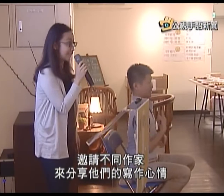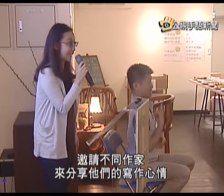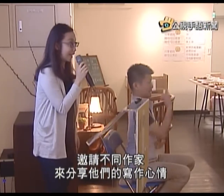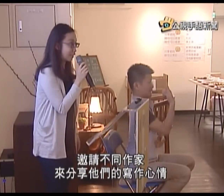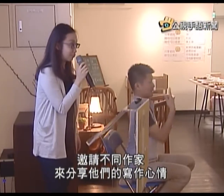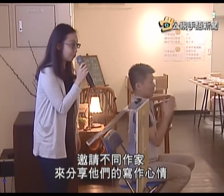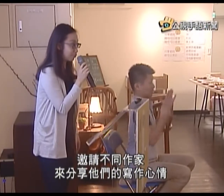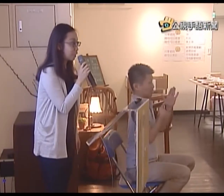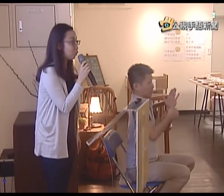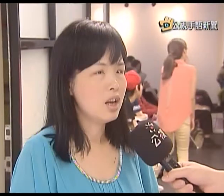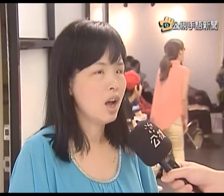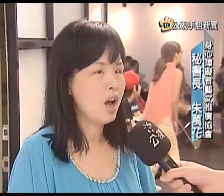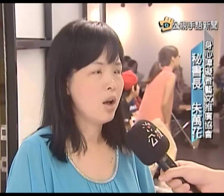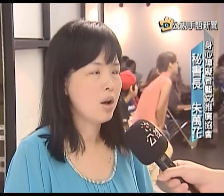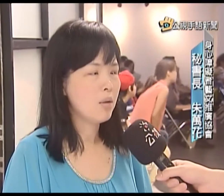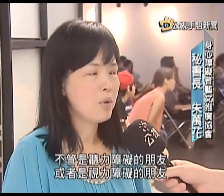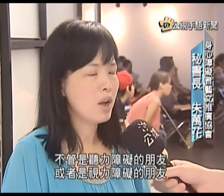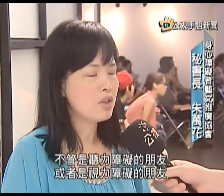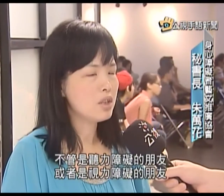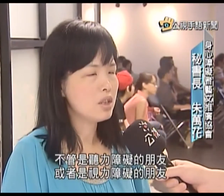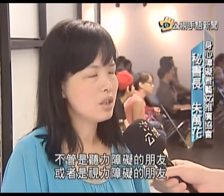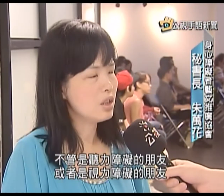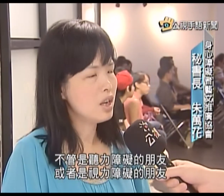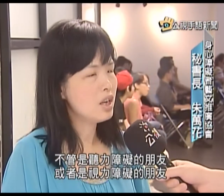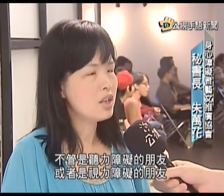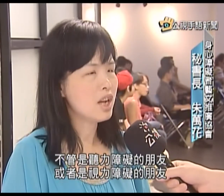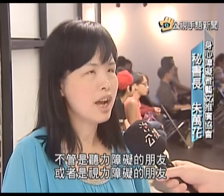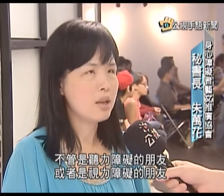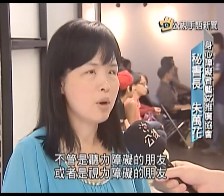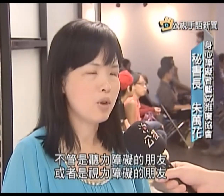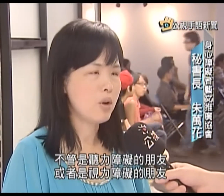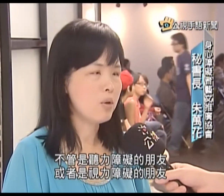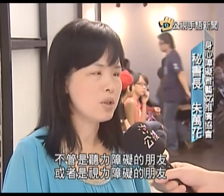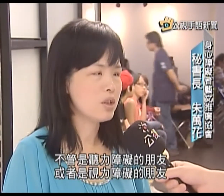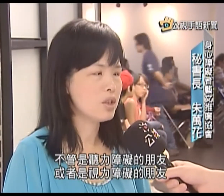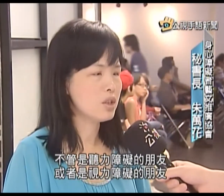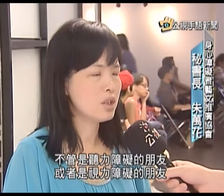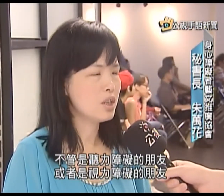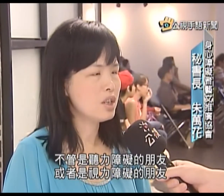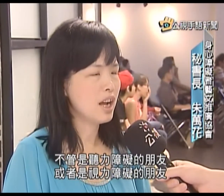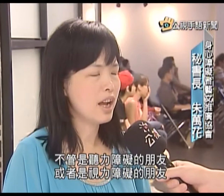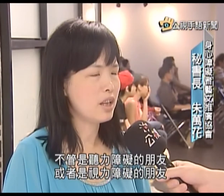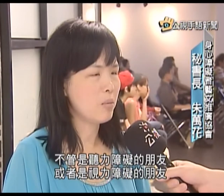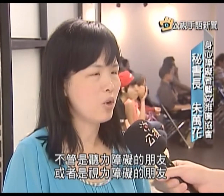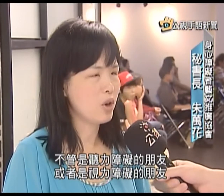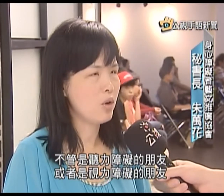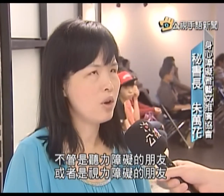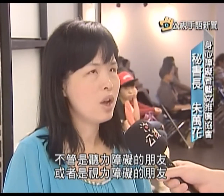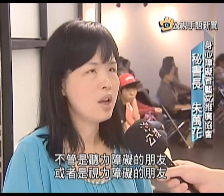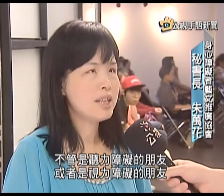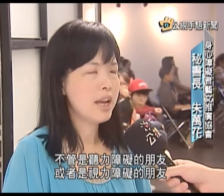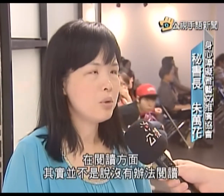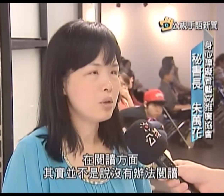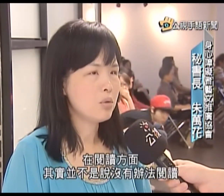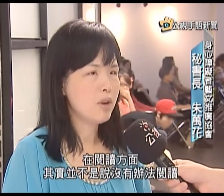心情。 不管是听力障碍的朋友或者是视力障碍的朋友，在阅读方